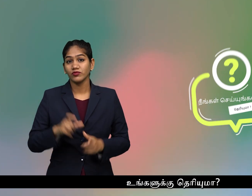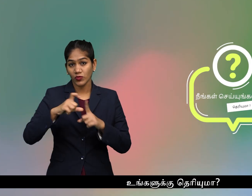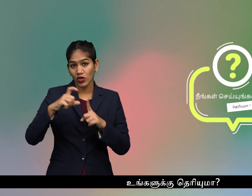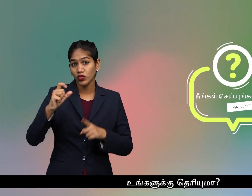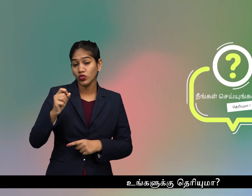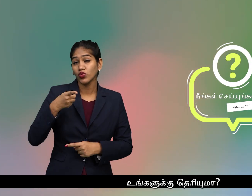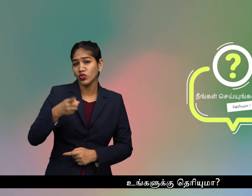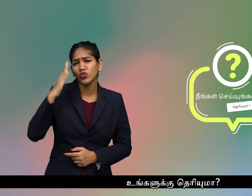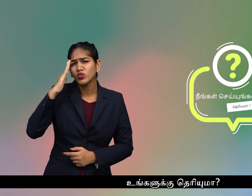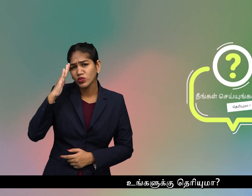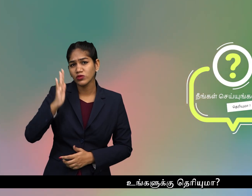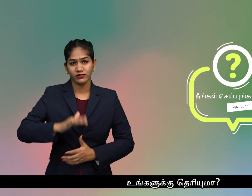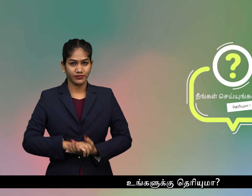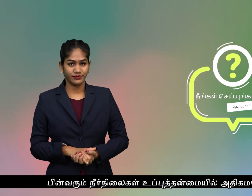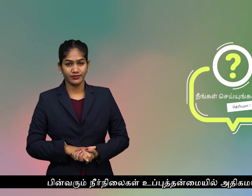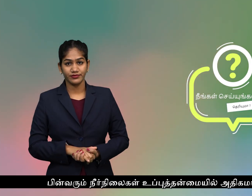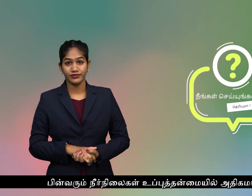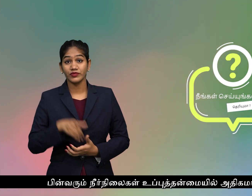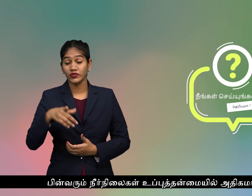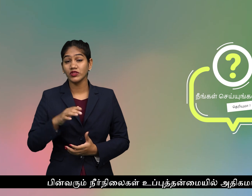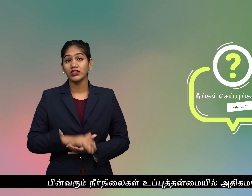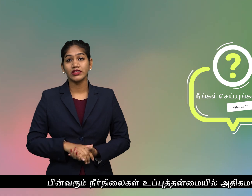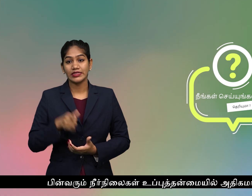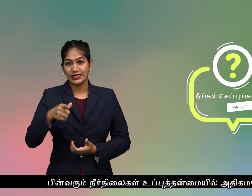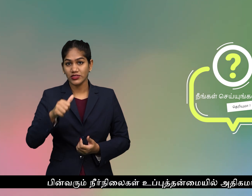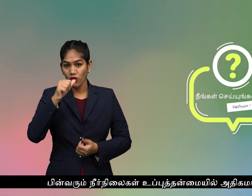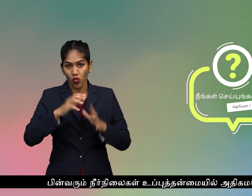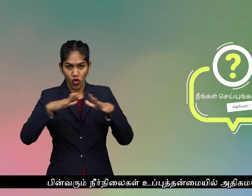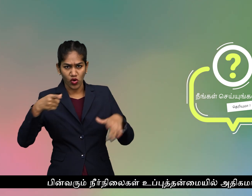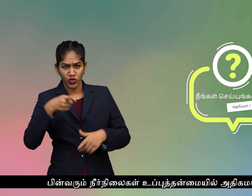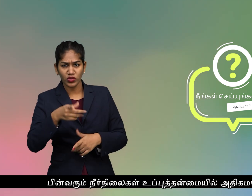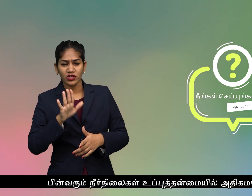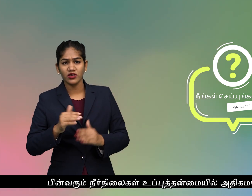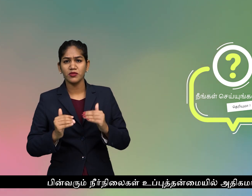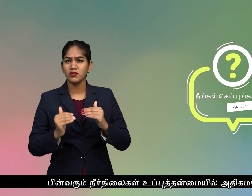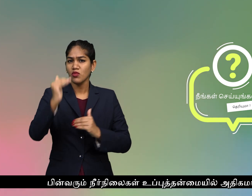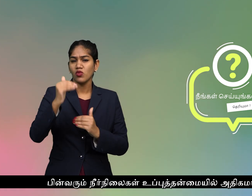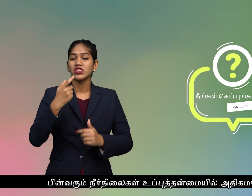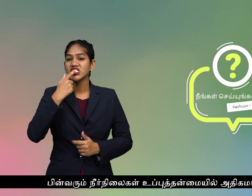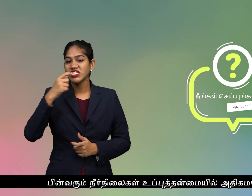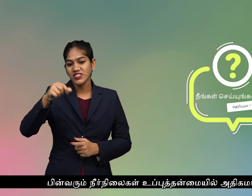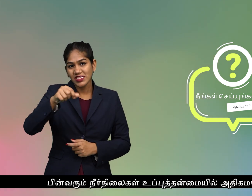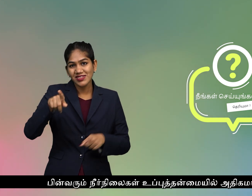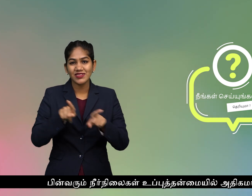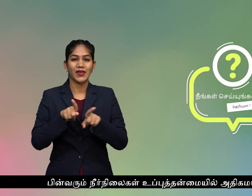உங்களுக்கு தெரியுமா, பின்வரும் நீர்நிலைகள் உப்புத்தன்மையில் அதிகமாக உள்ளன.